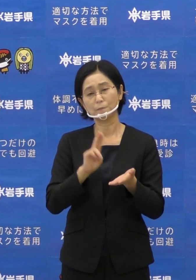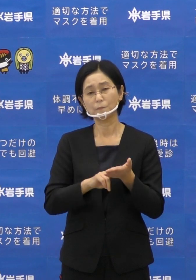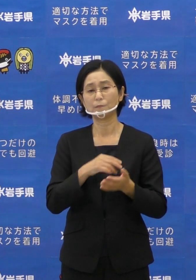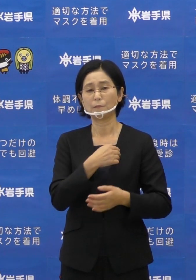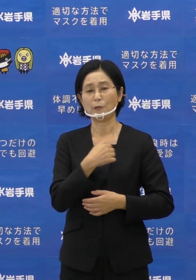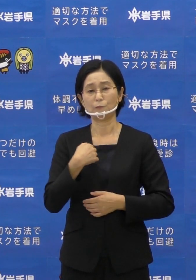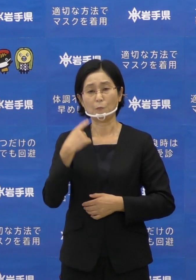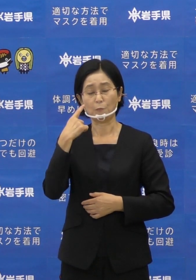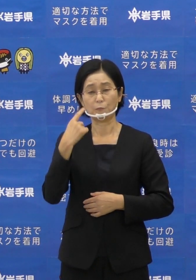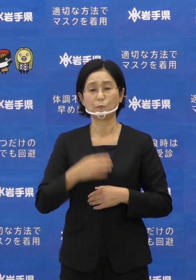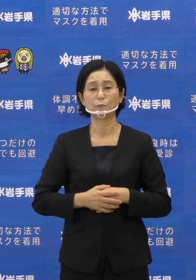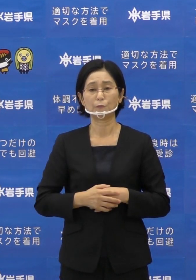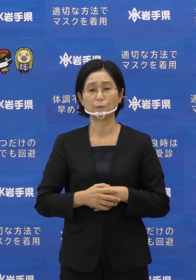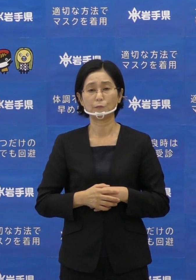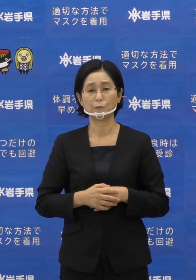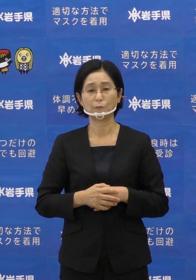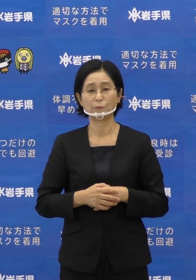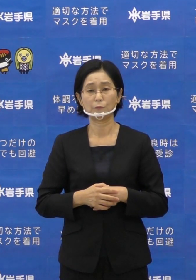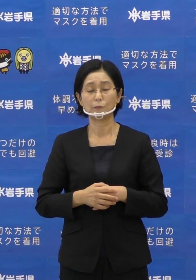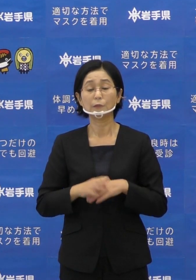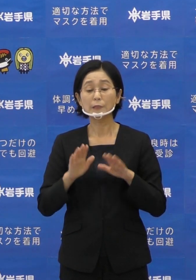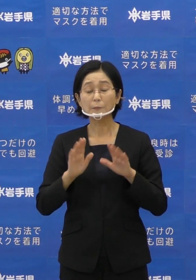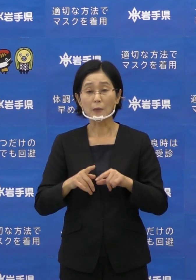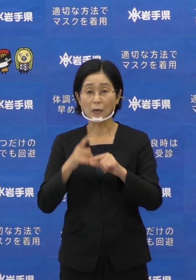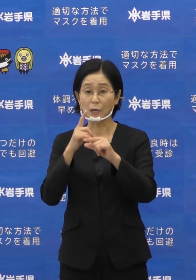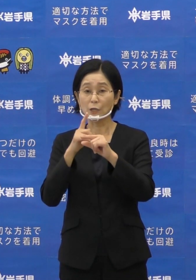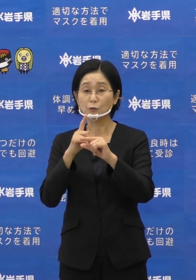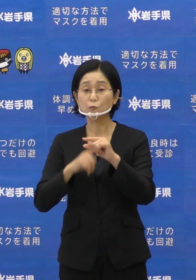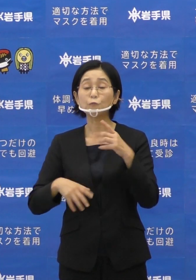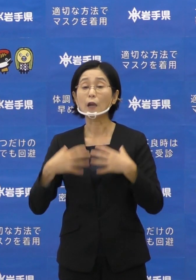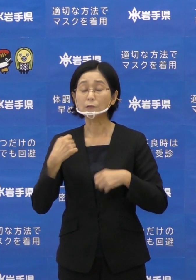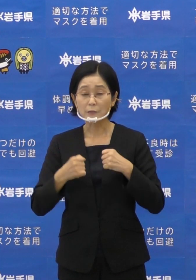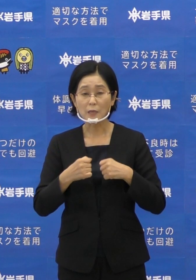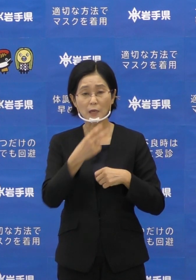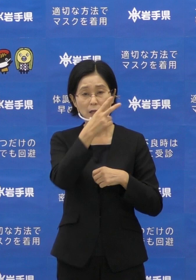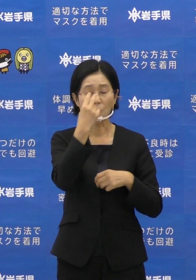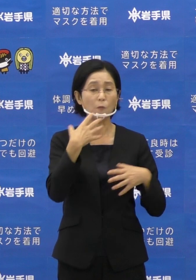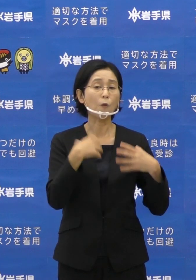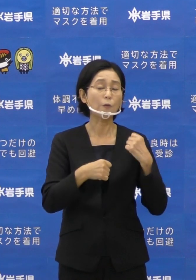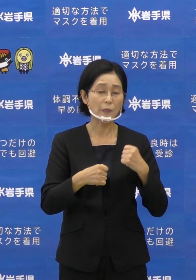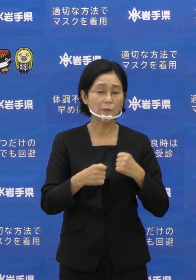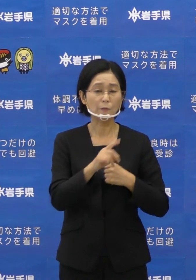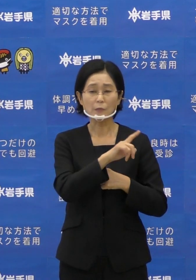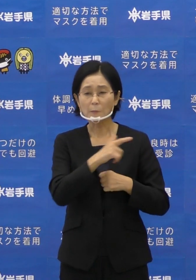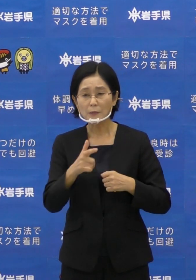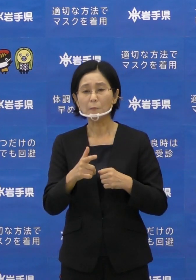われている中学生高校生のさまざまな全国大会は、